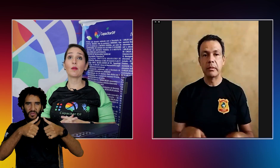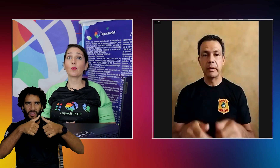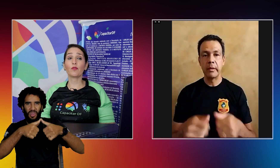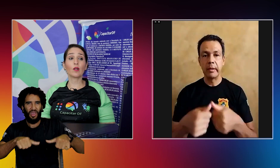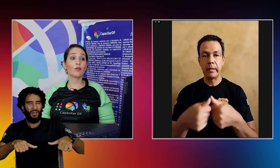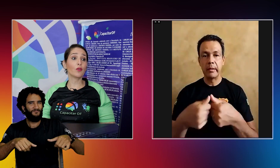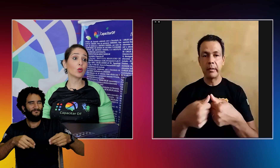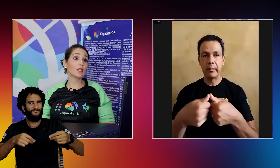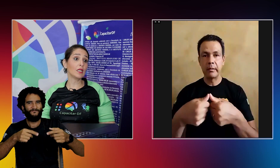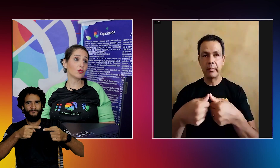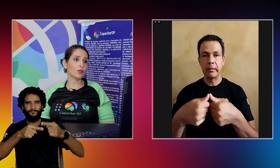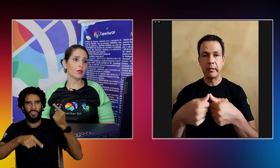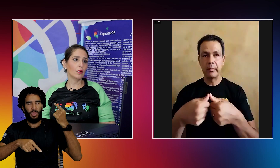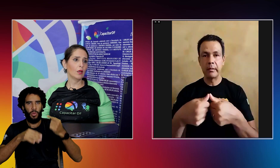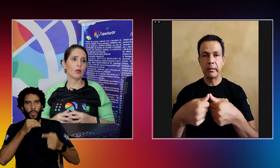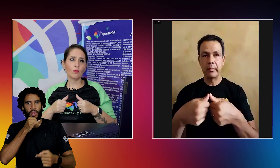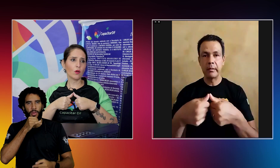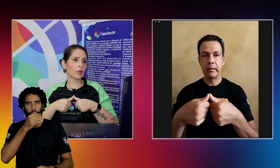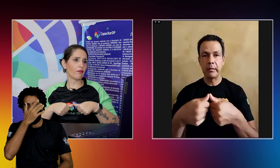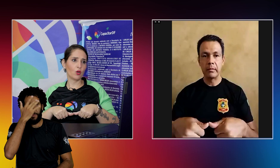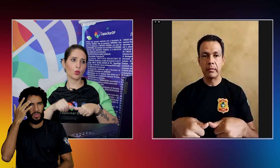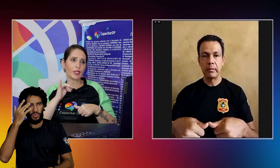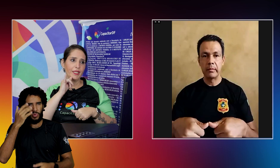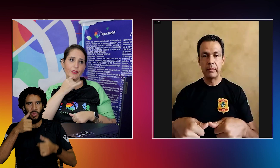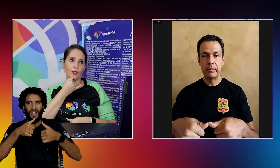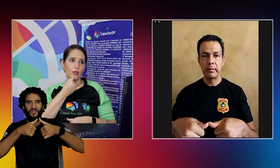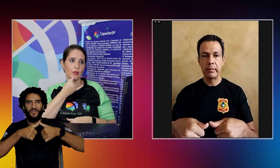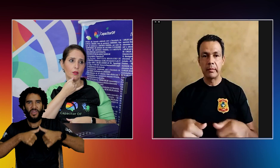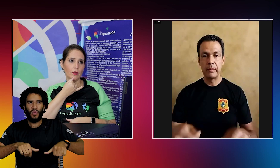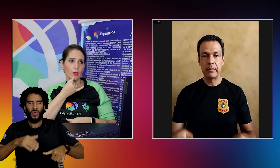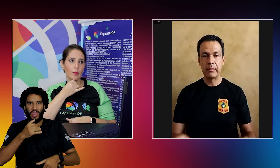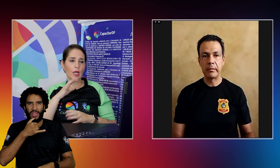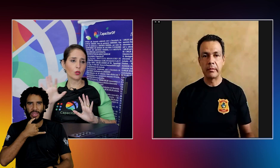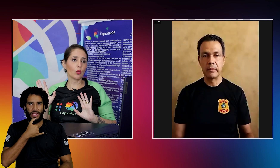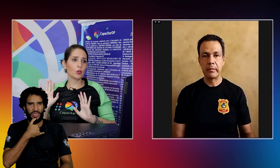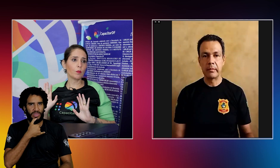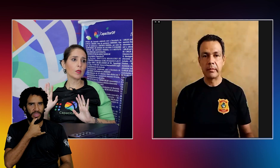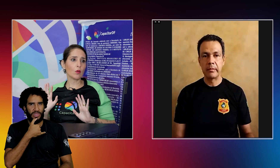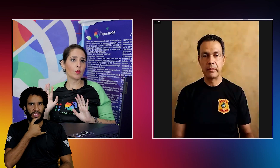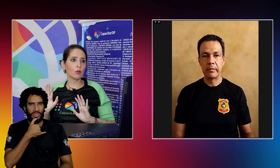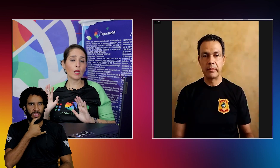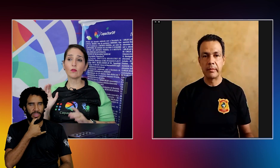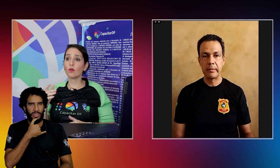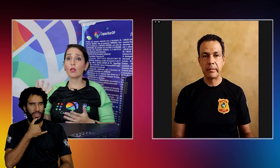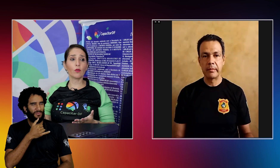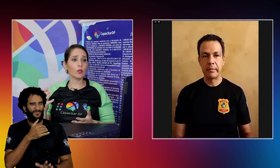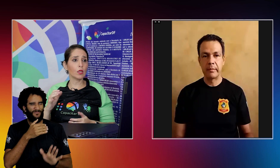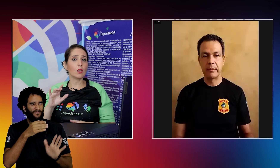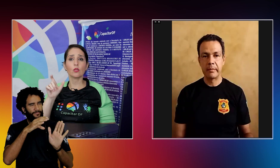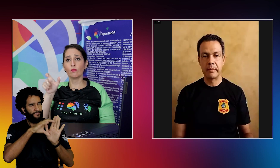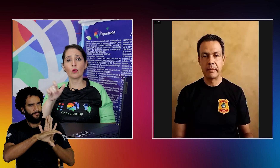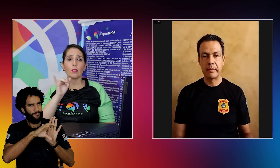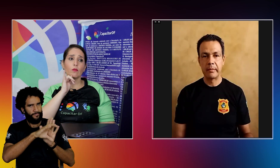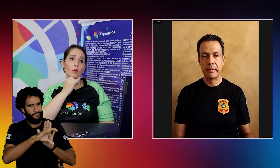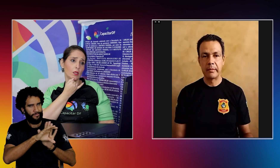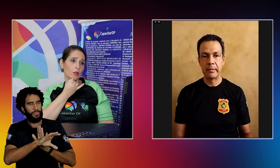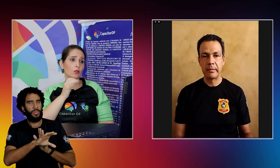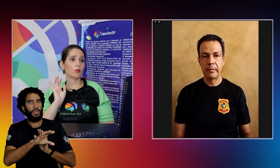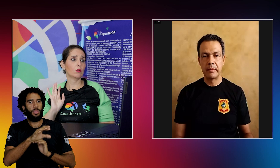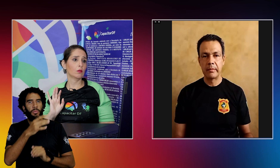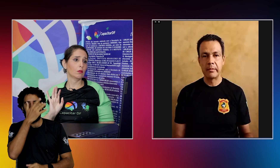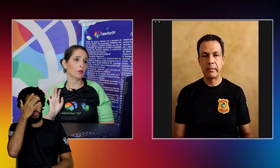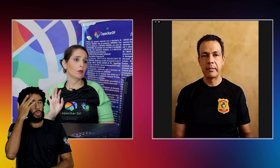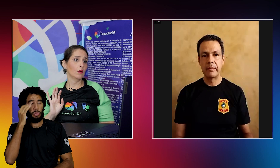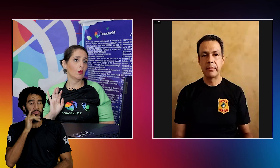faz... Por exemplo, fulano ficou triste. Eu não vou usar ficou triste, porque aí eu estou muito preso ao português. Fulano ficou triste, fulano ficou